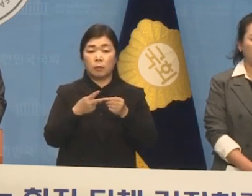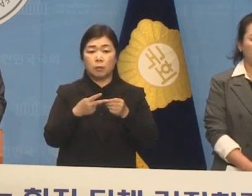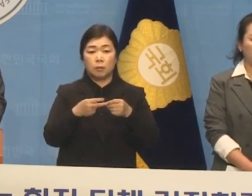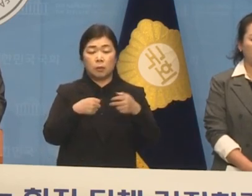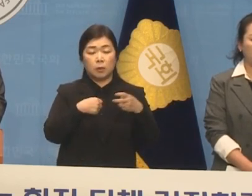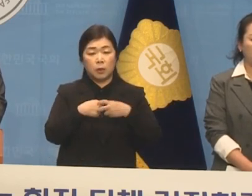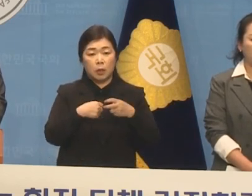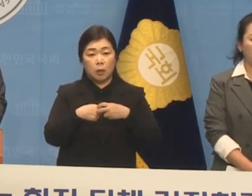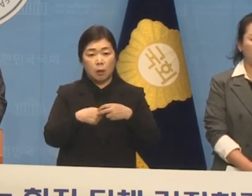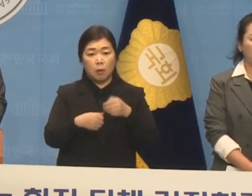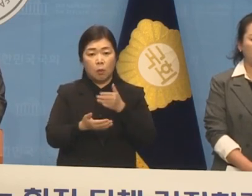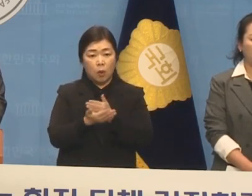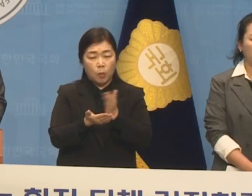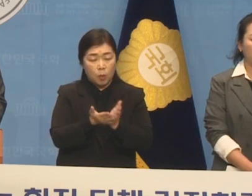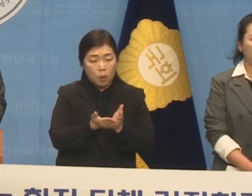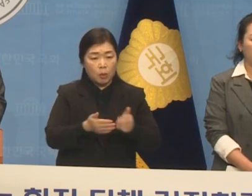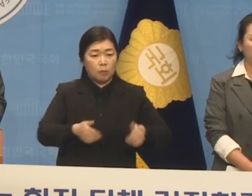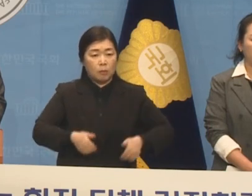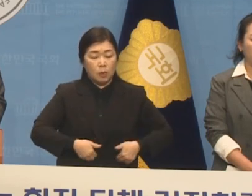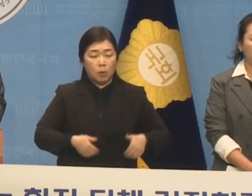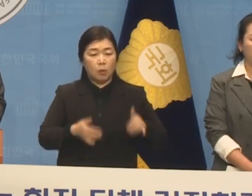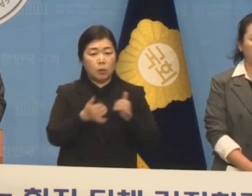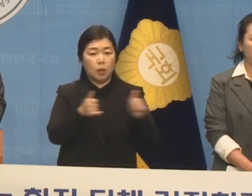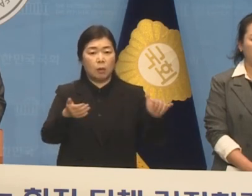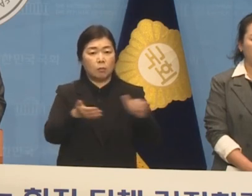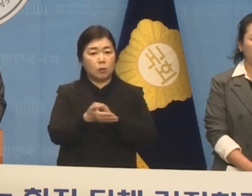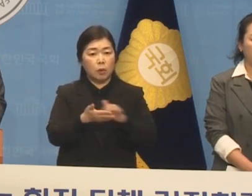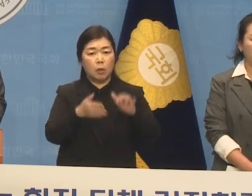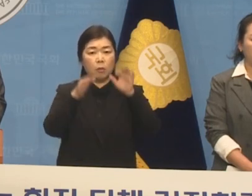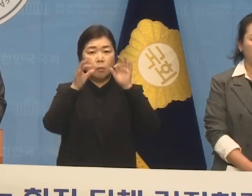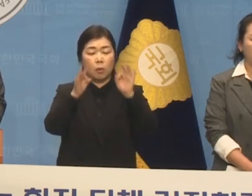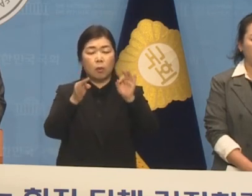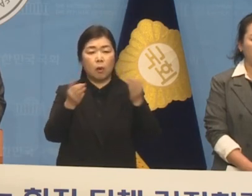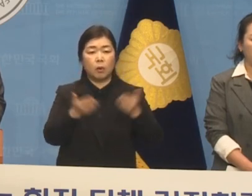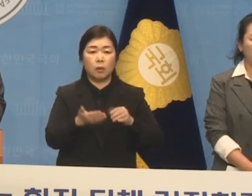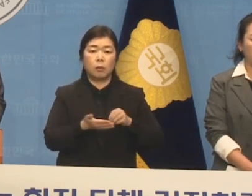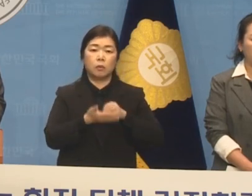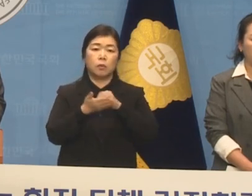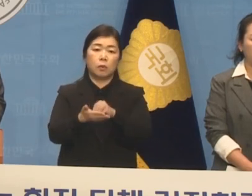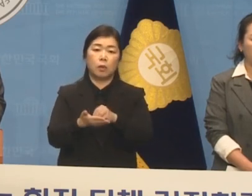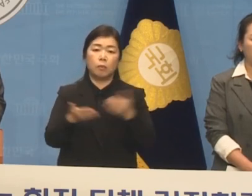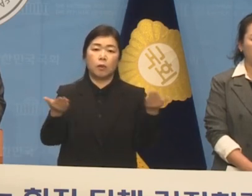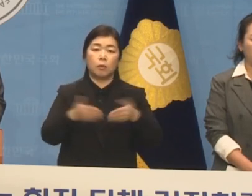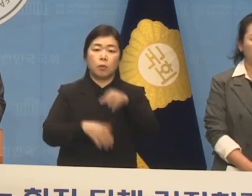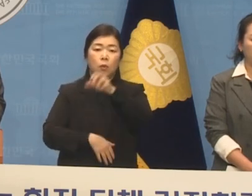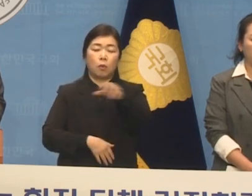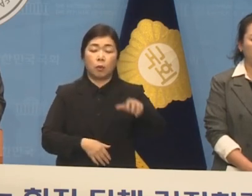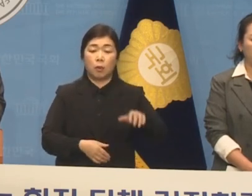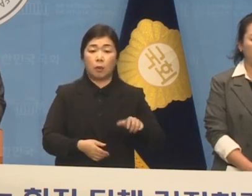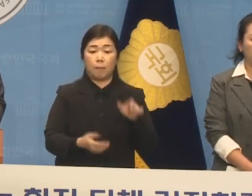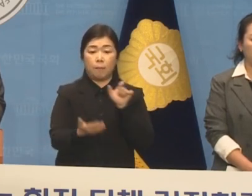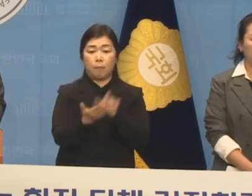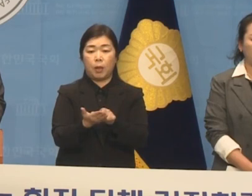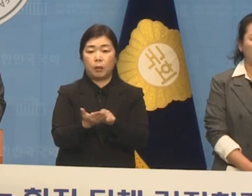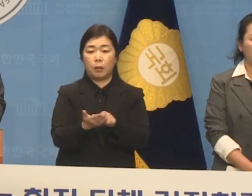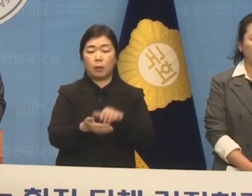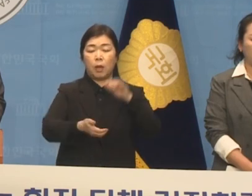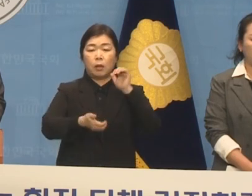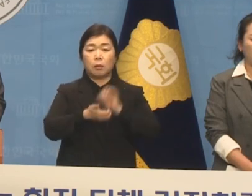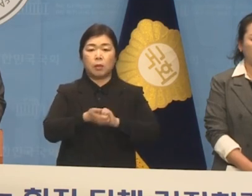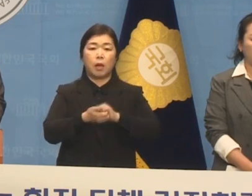과목별 소요 인원을 고려하여 취업 또는 근무 지역을 명시한